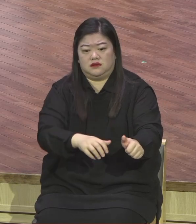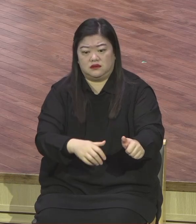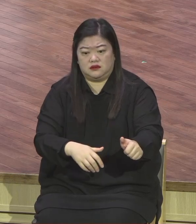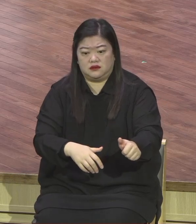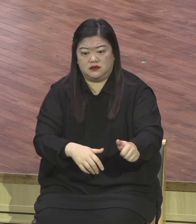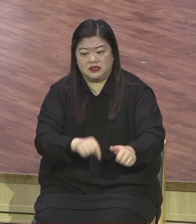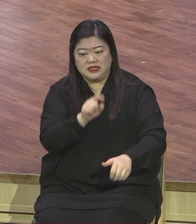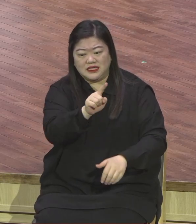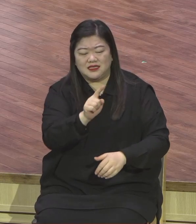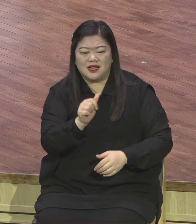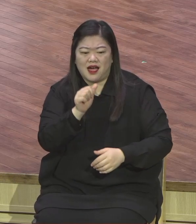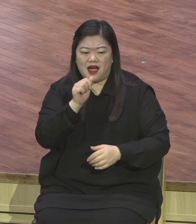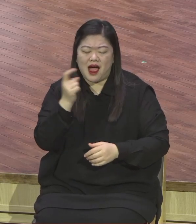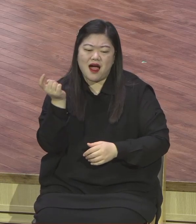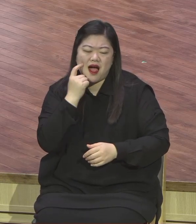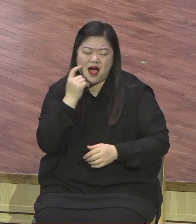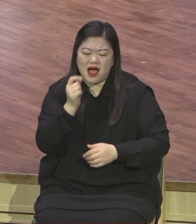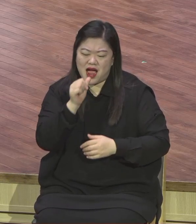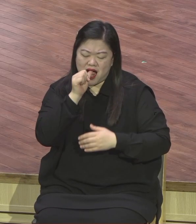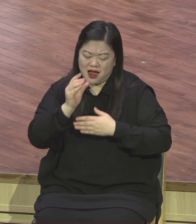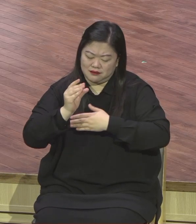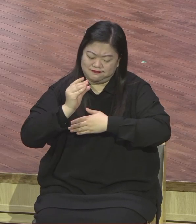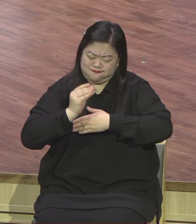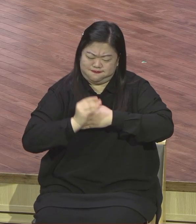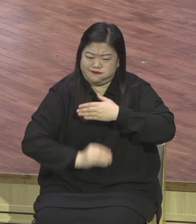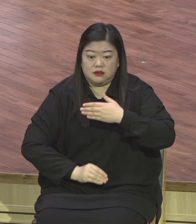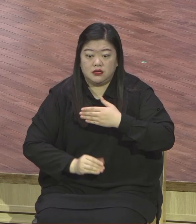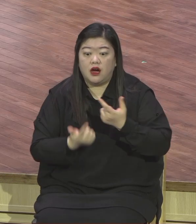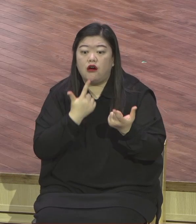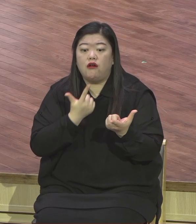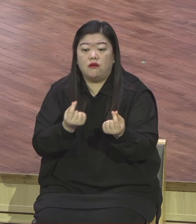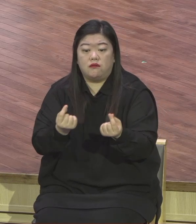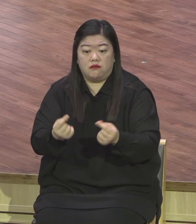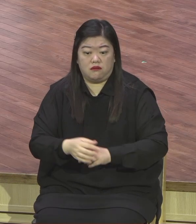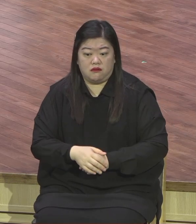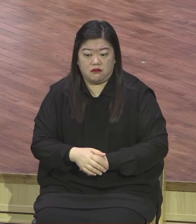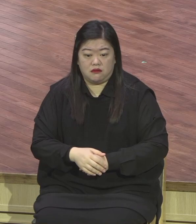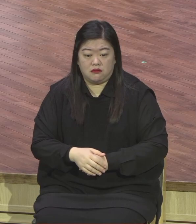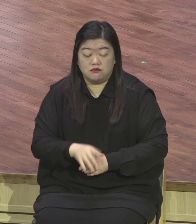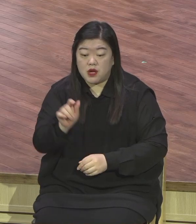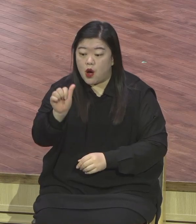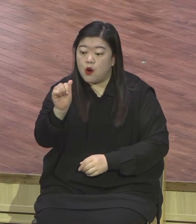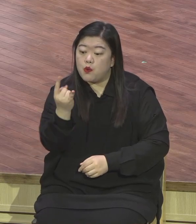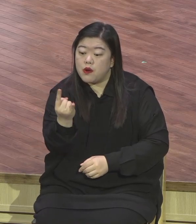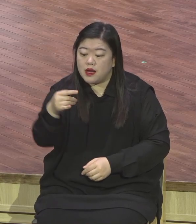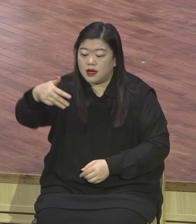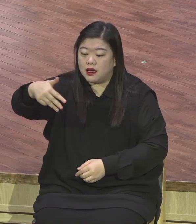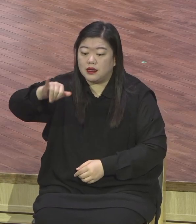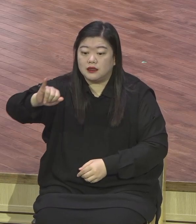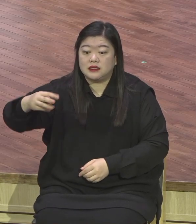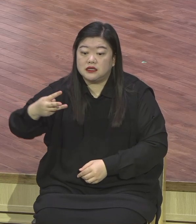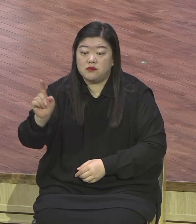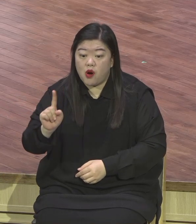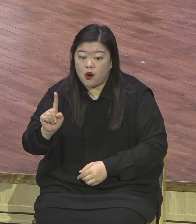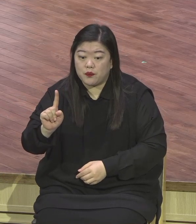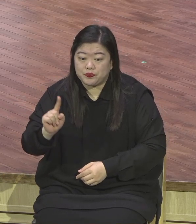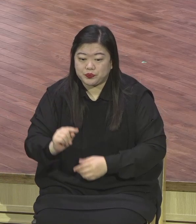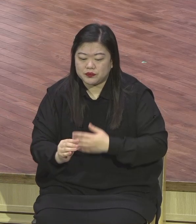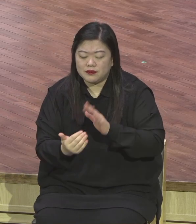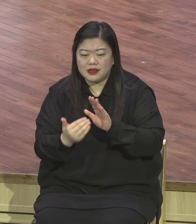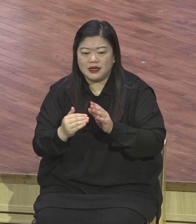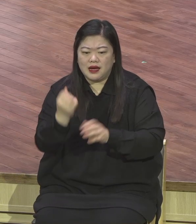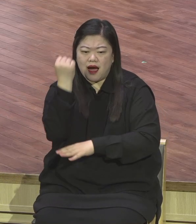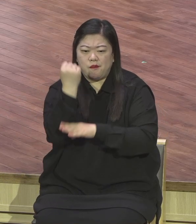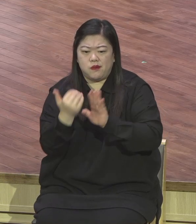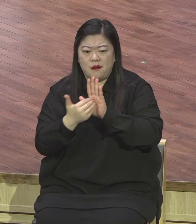회치라 무덤들아 회치를 깨끗하게 속은 다 빼다가 썩어있잖아요. 그러니까 살인자보다